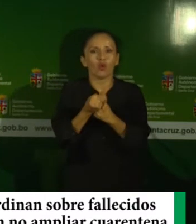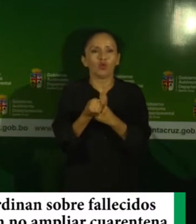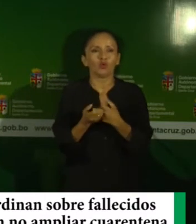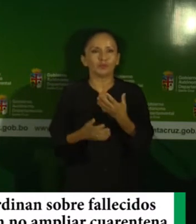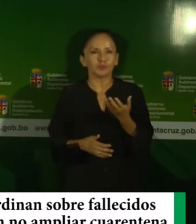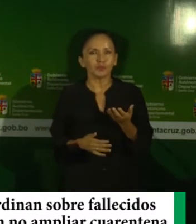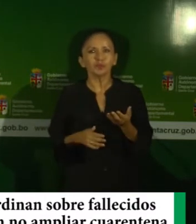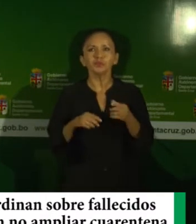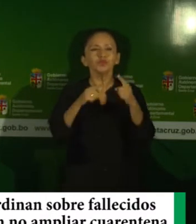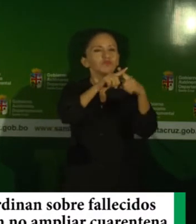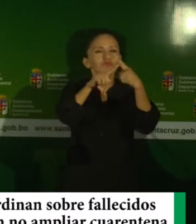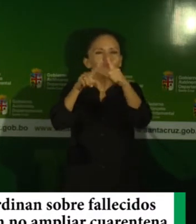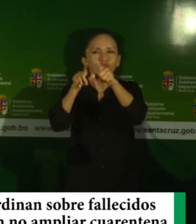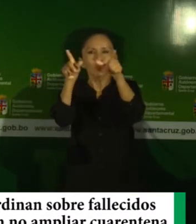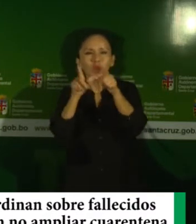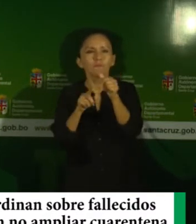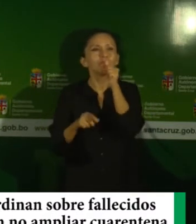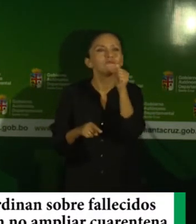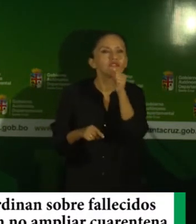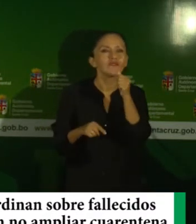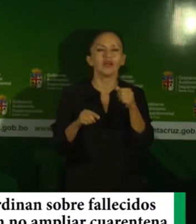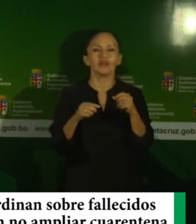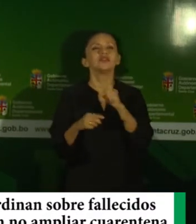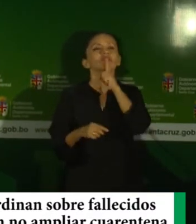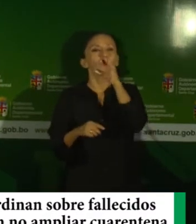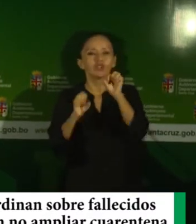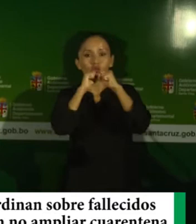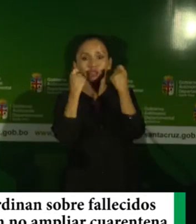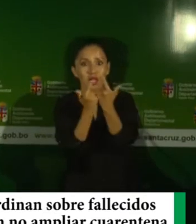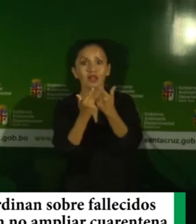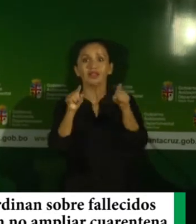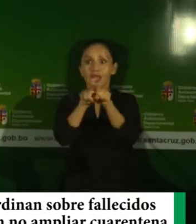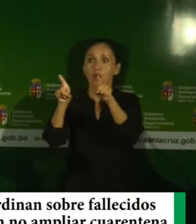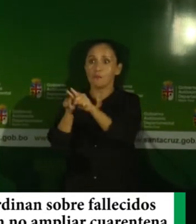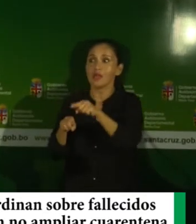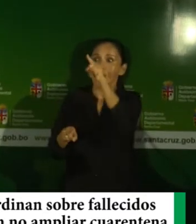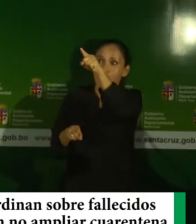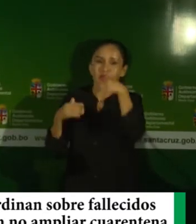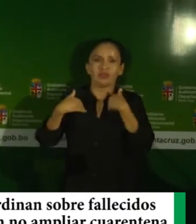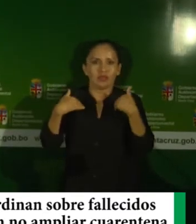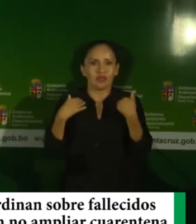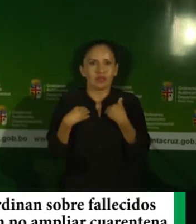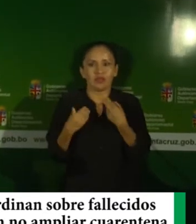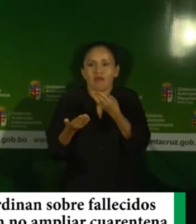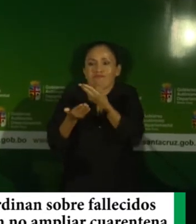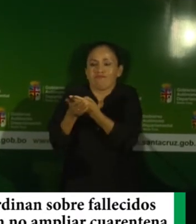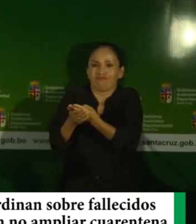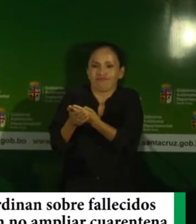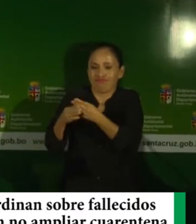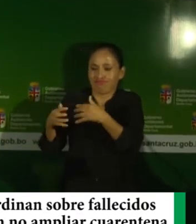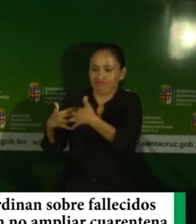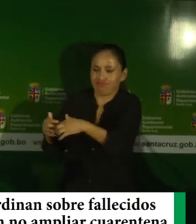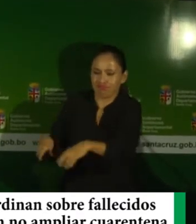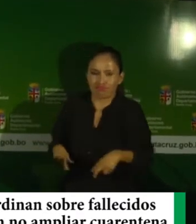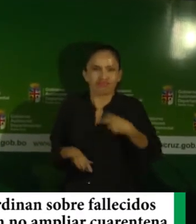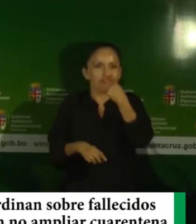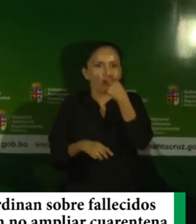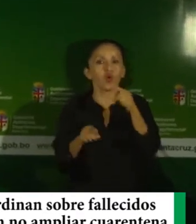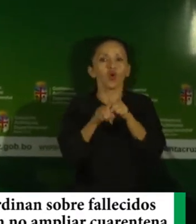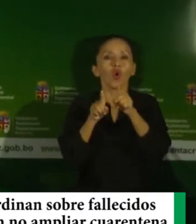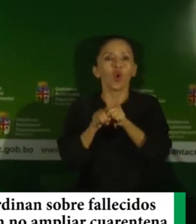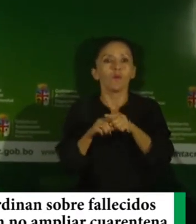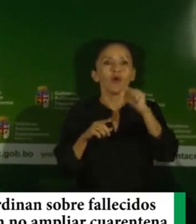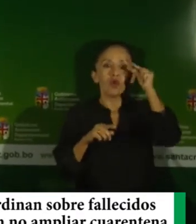los establecimientos privados, de la seguridad social, quienes también tenemos ahí pacientes que están en terapia intensiva, como sistema